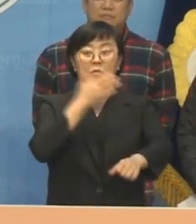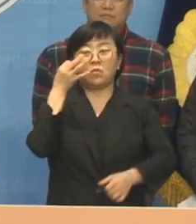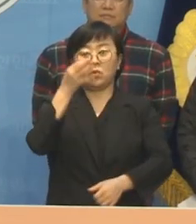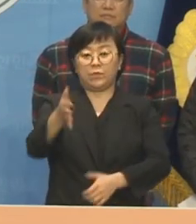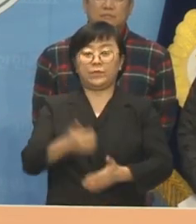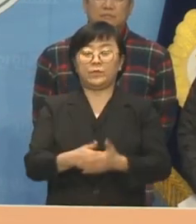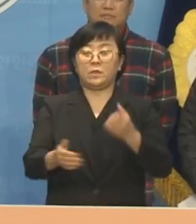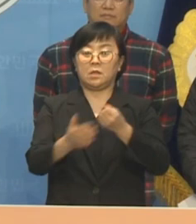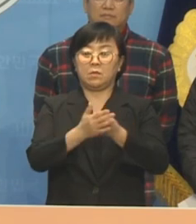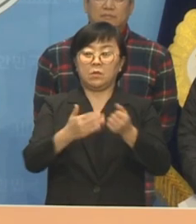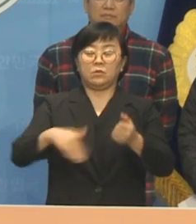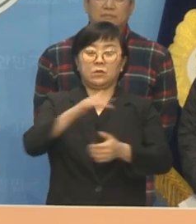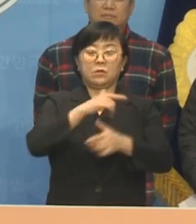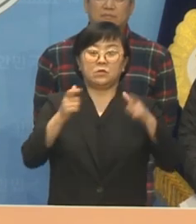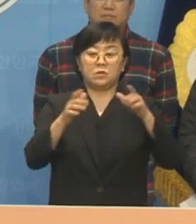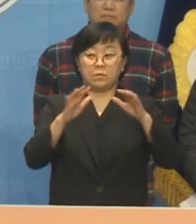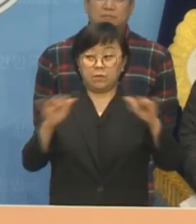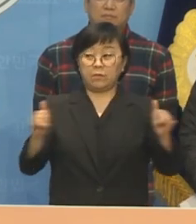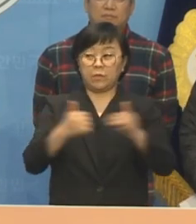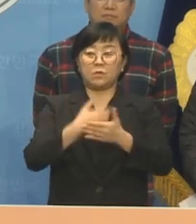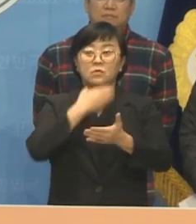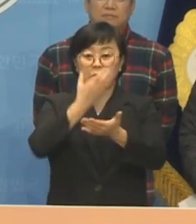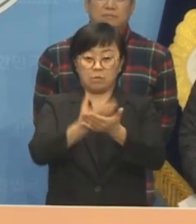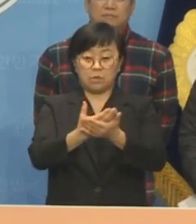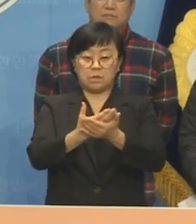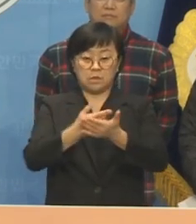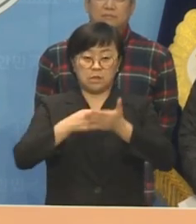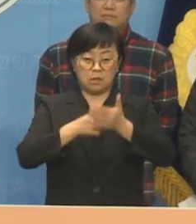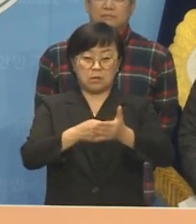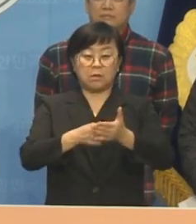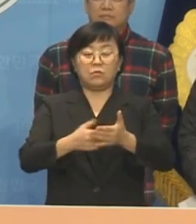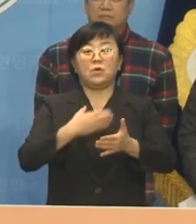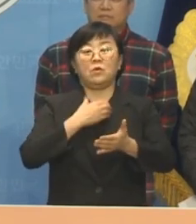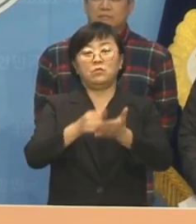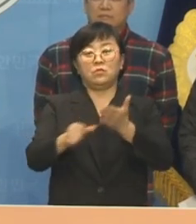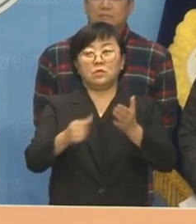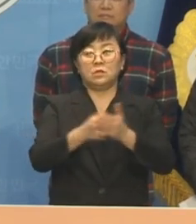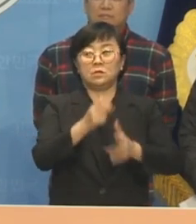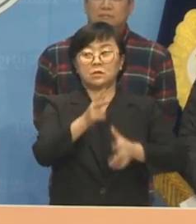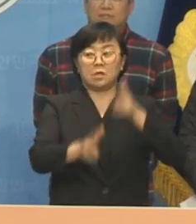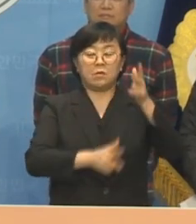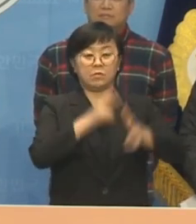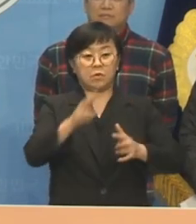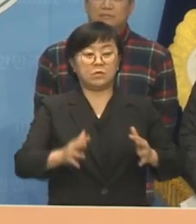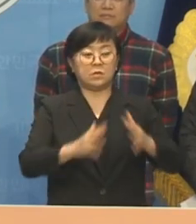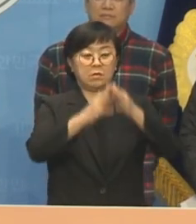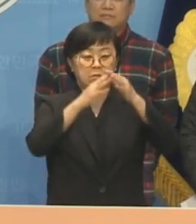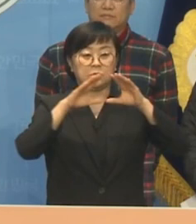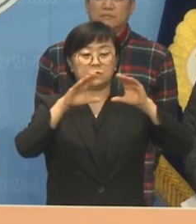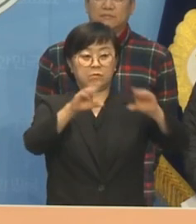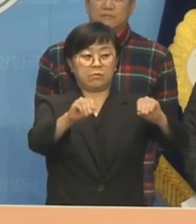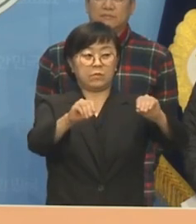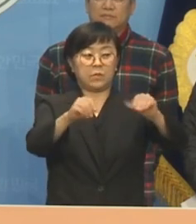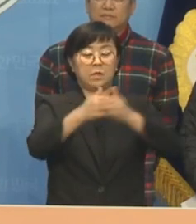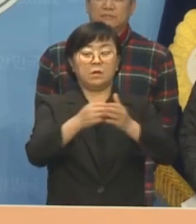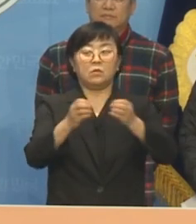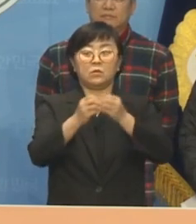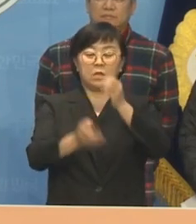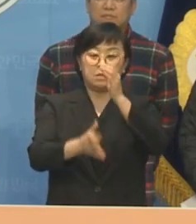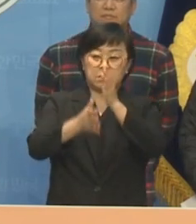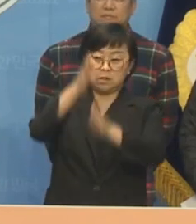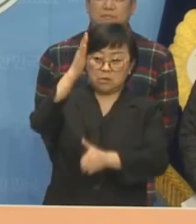이에 우리는 주민을 속이면서 강행하는 위험물 생산시설 건설을 즉각 중단할 것을